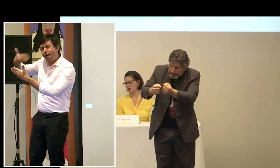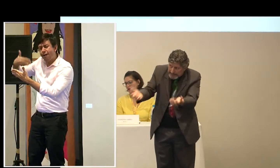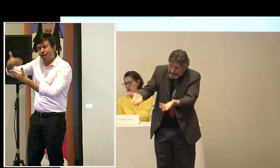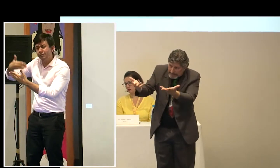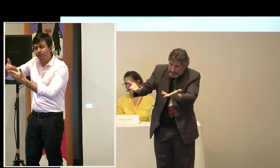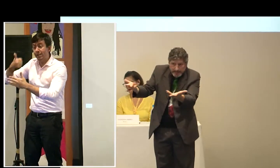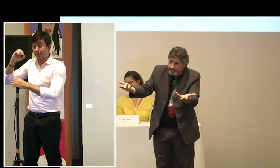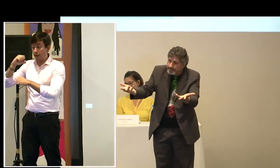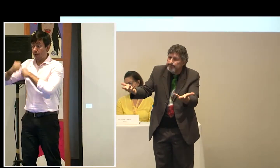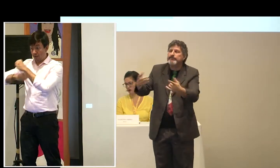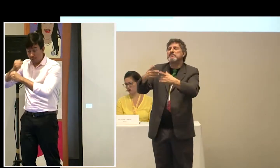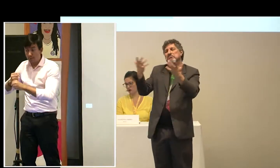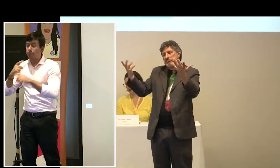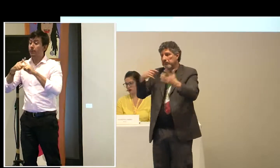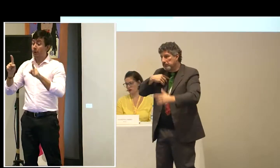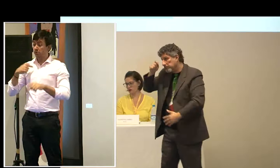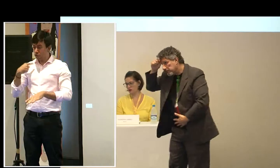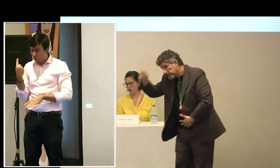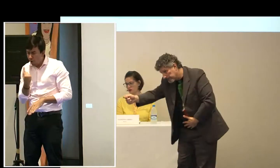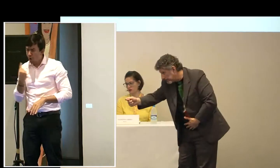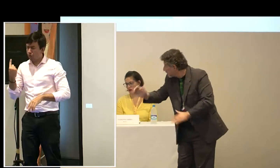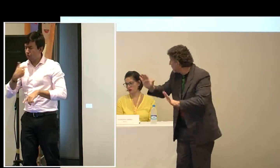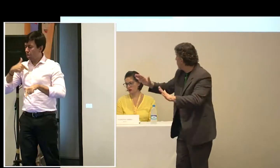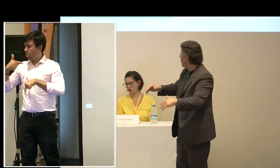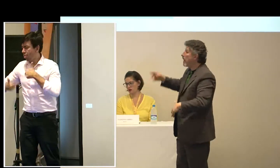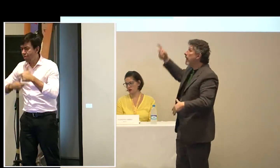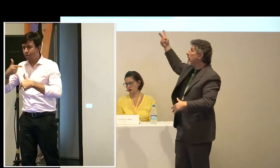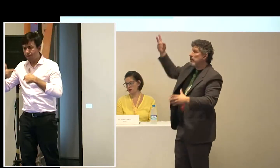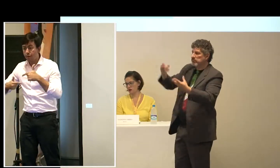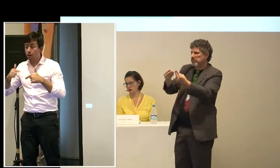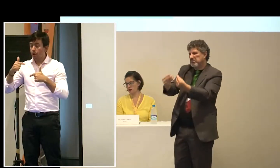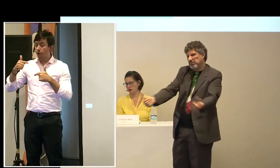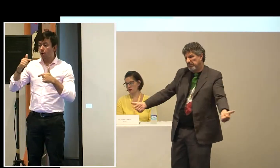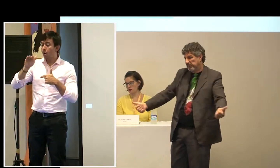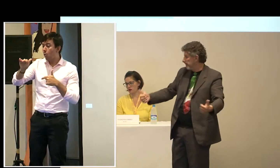Esse trabalho ele já tem cerca de 10 anos.